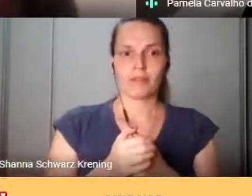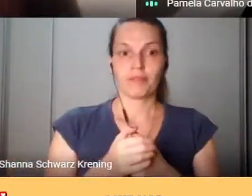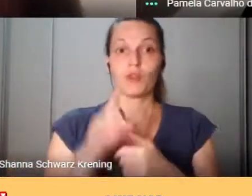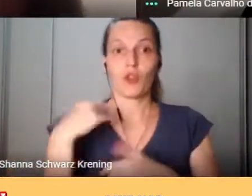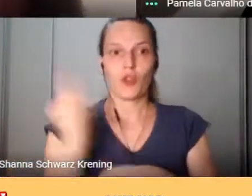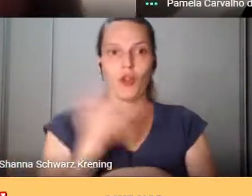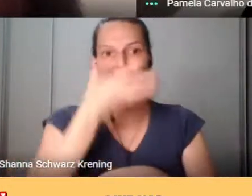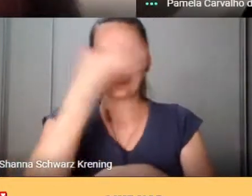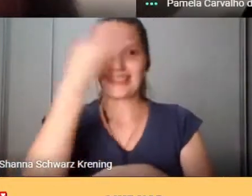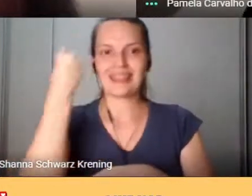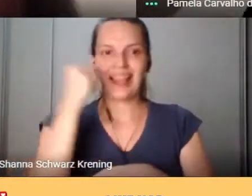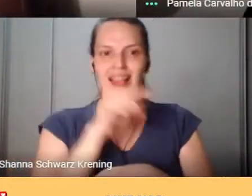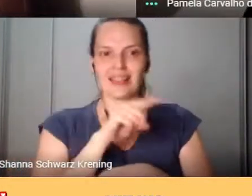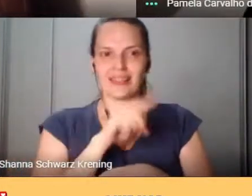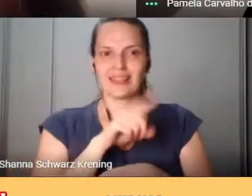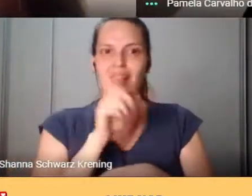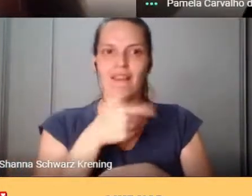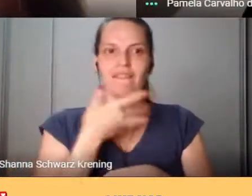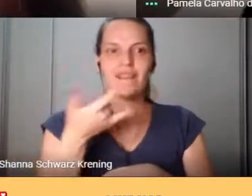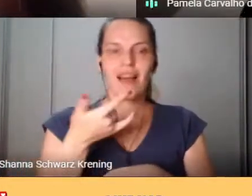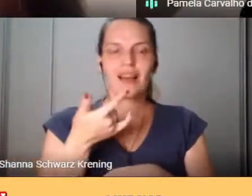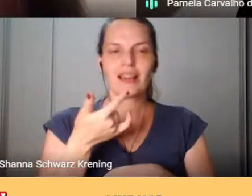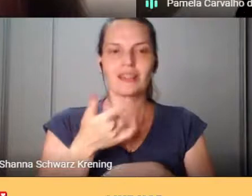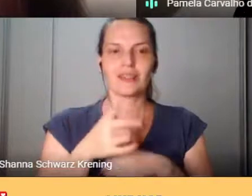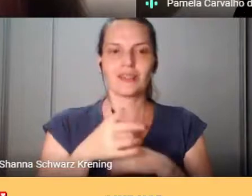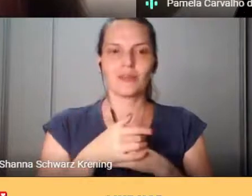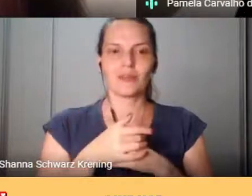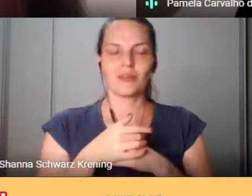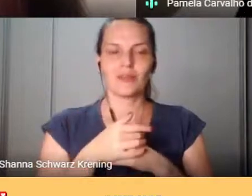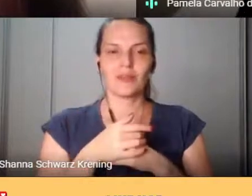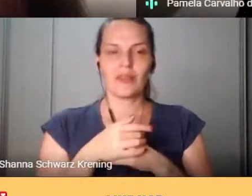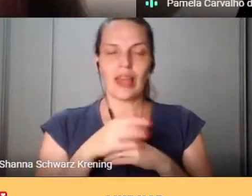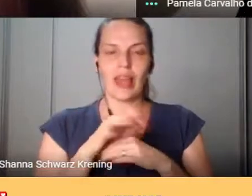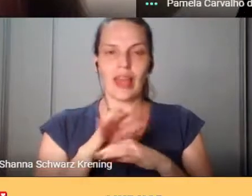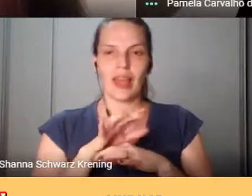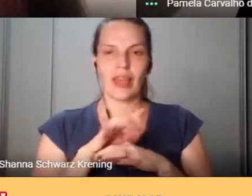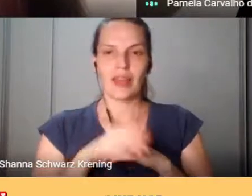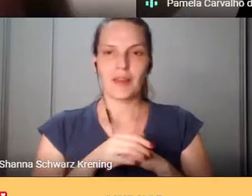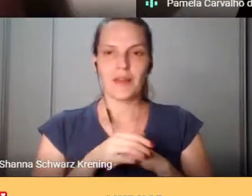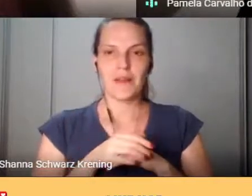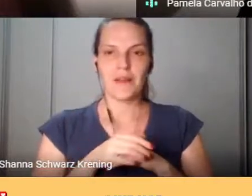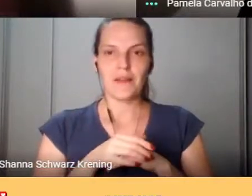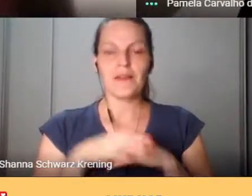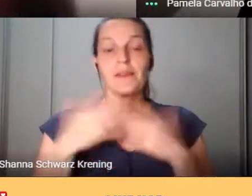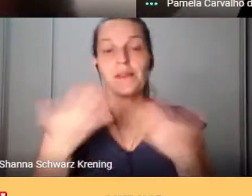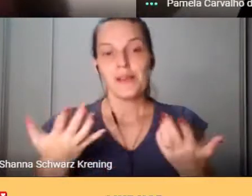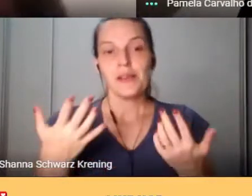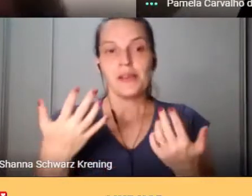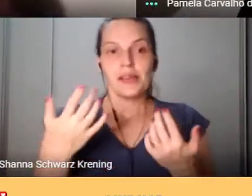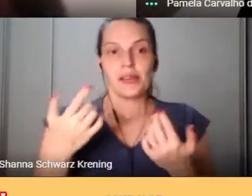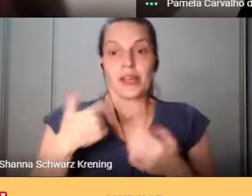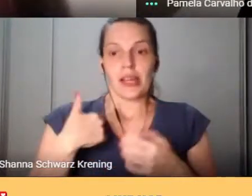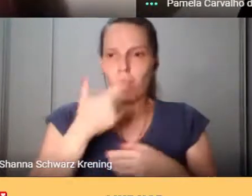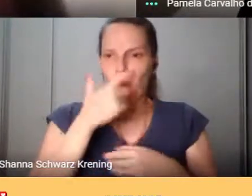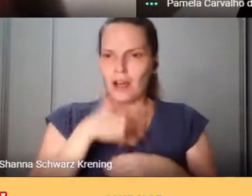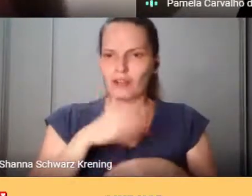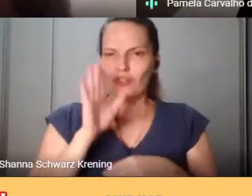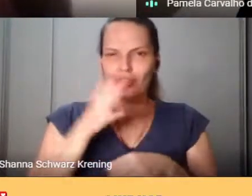é isso, acredito que a gente já está... Pois é, também tô pensando. Por favor.